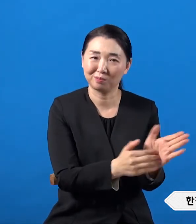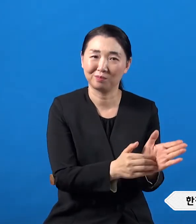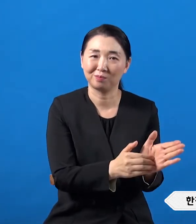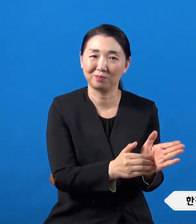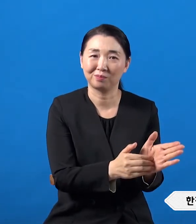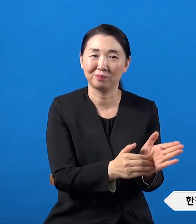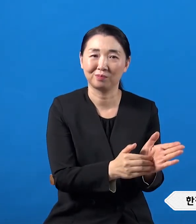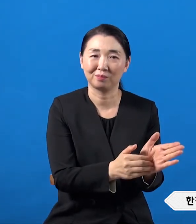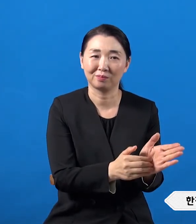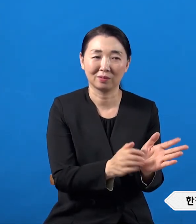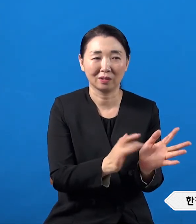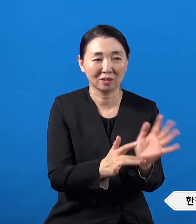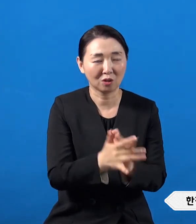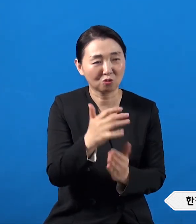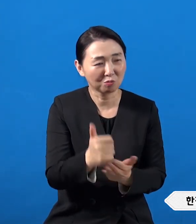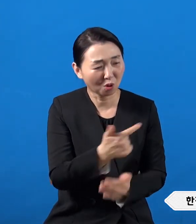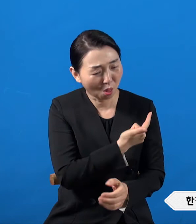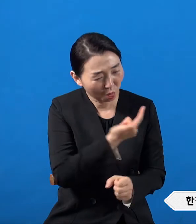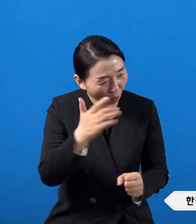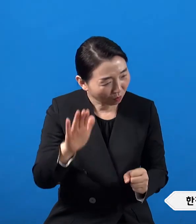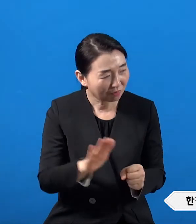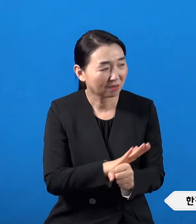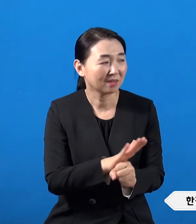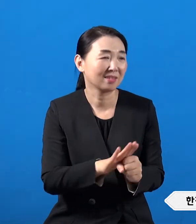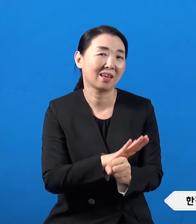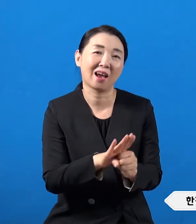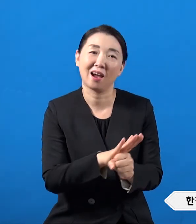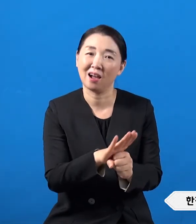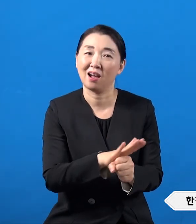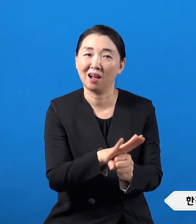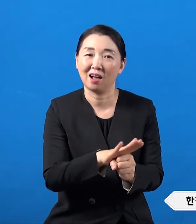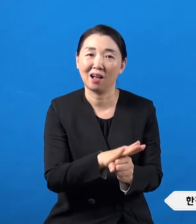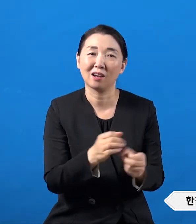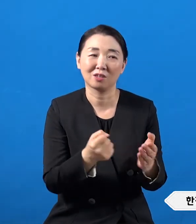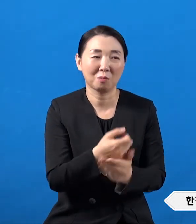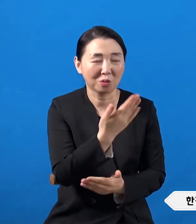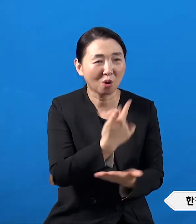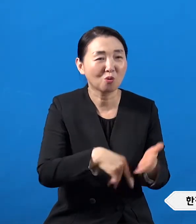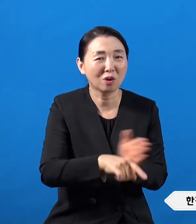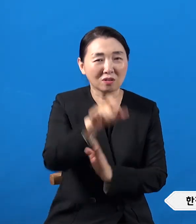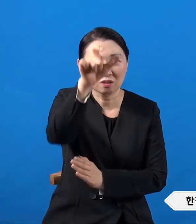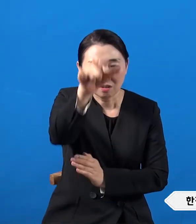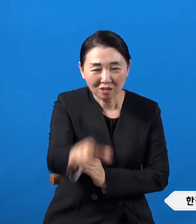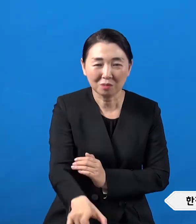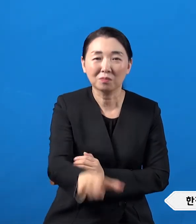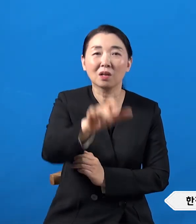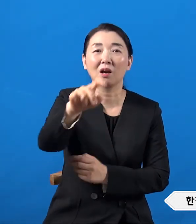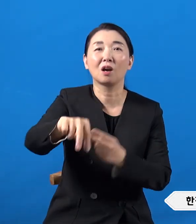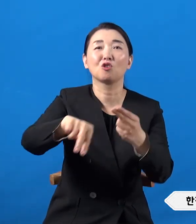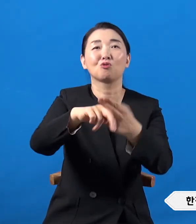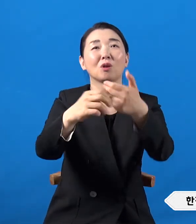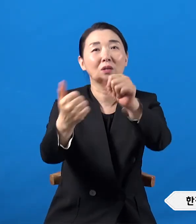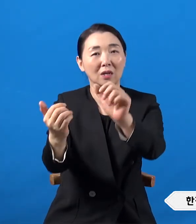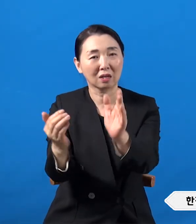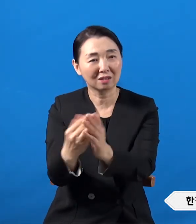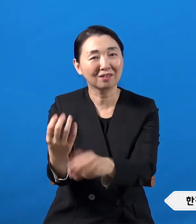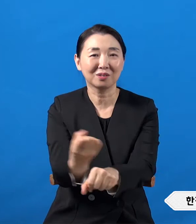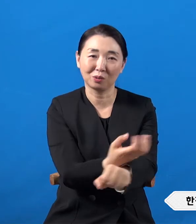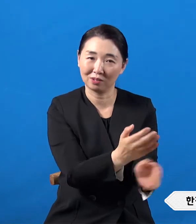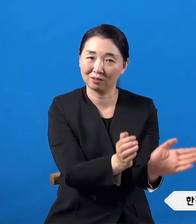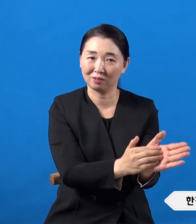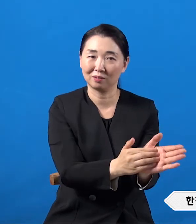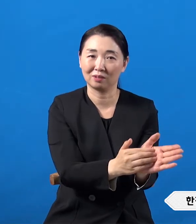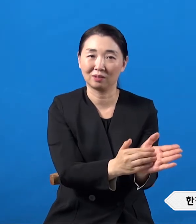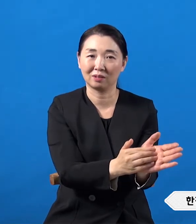전해주었습니다. 예수님이 너를 너무나도 사랑하셔서 너를 위해서 십자가에서 죽어주셨다는 것을